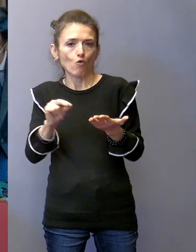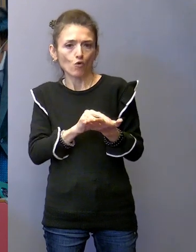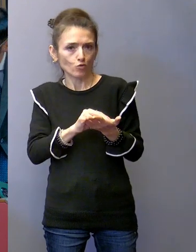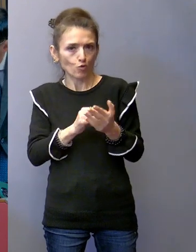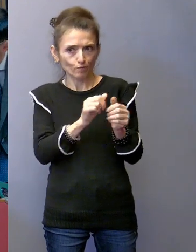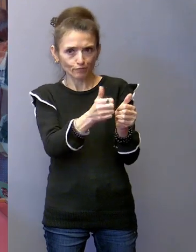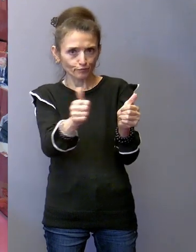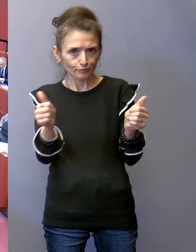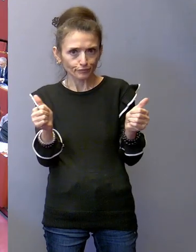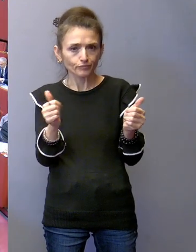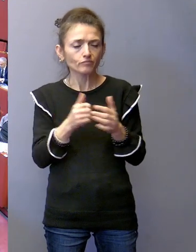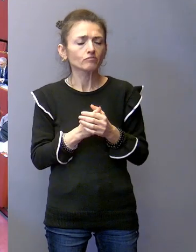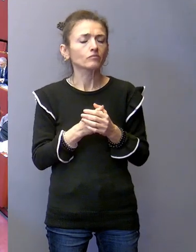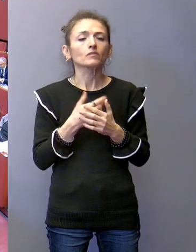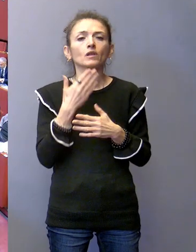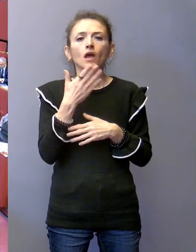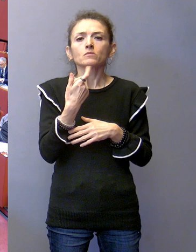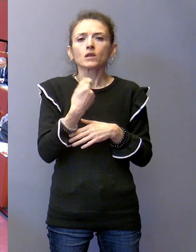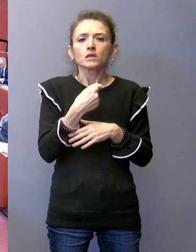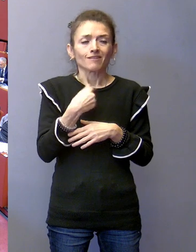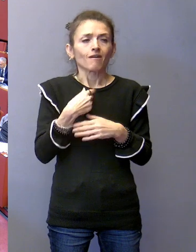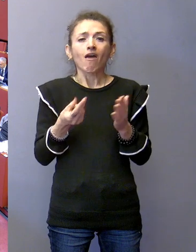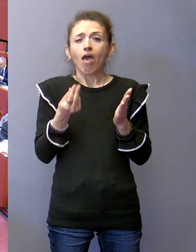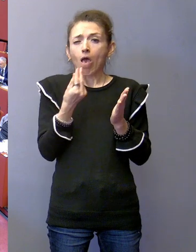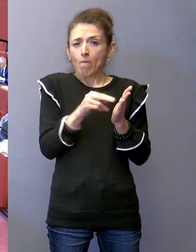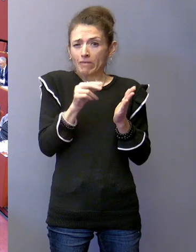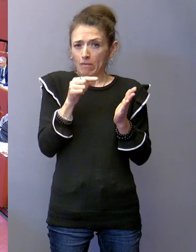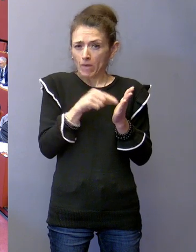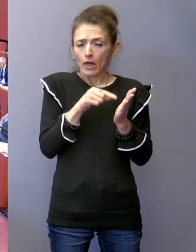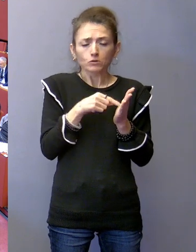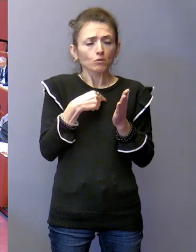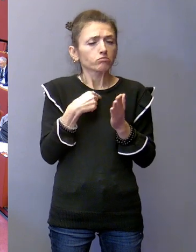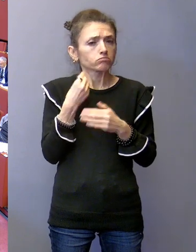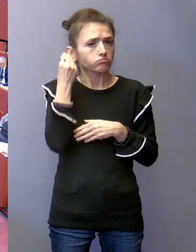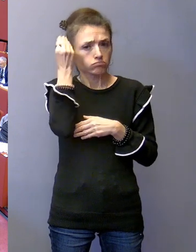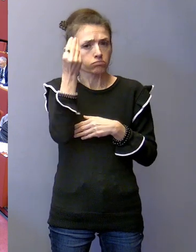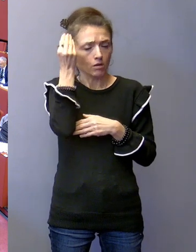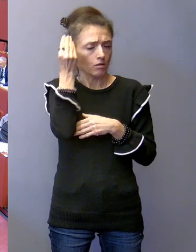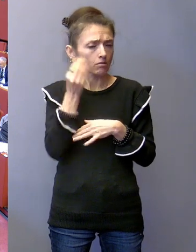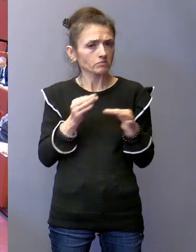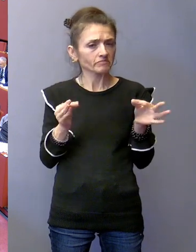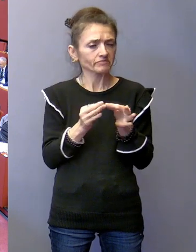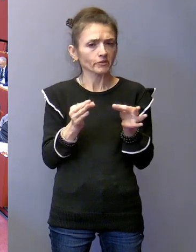presidente io sull'emendamento il parere è positivo chiedo alla